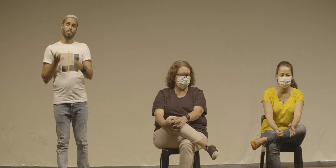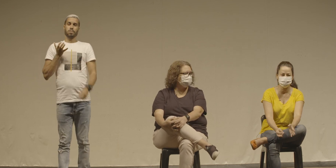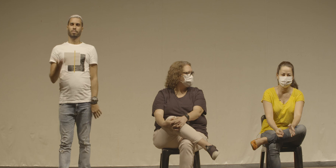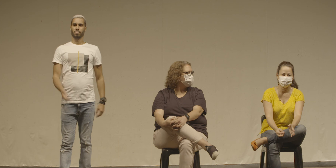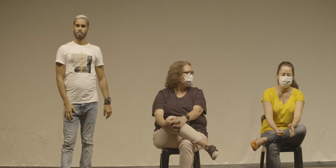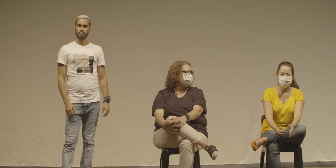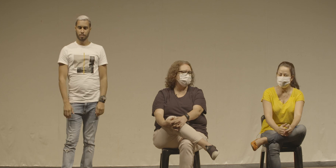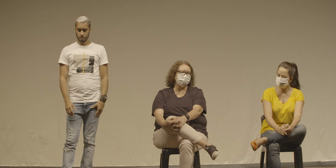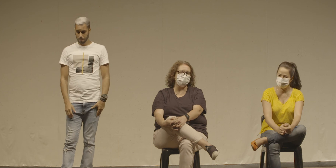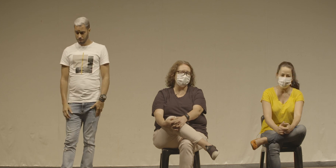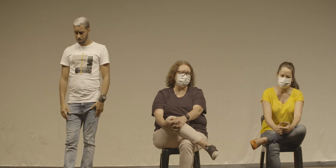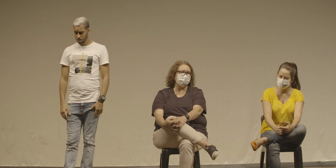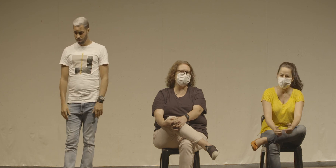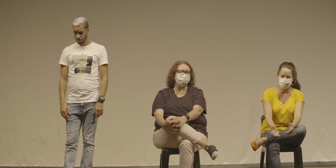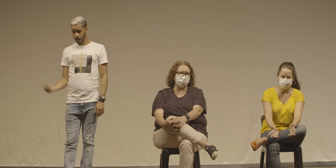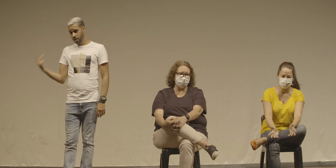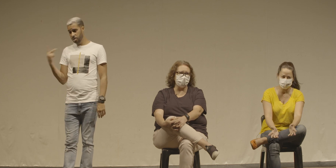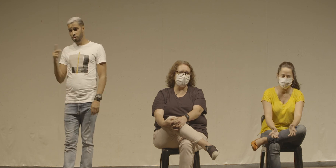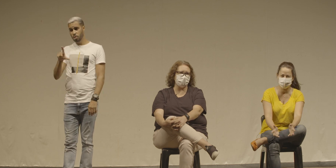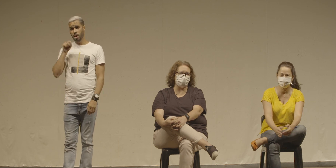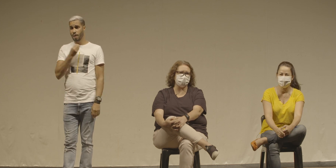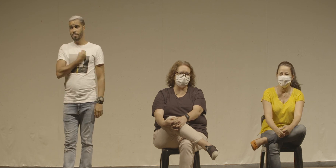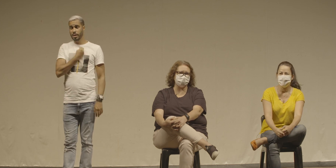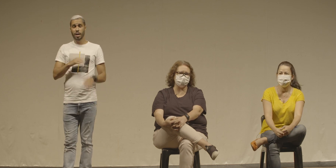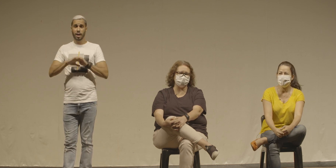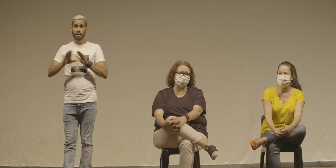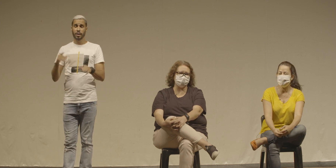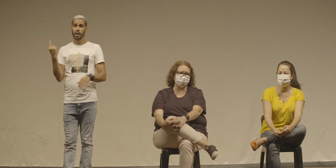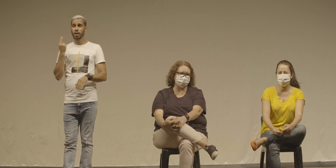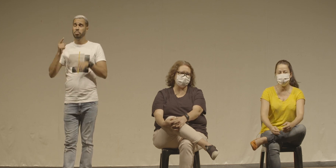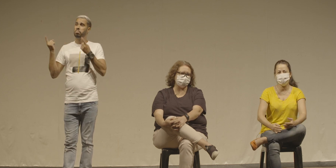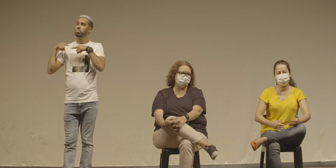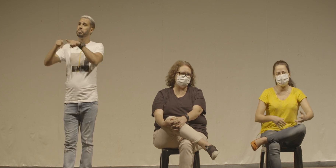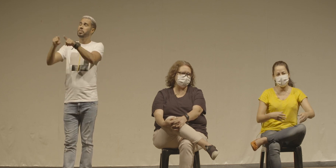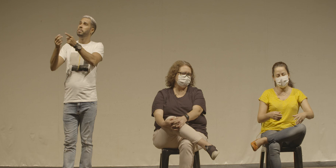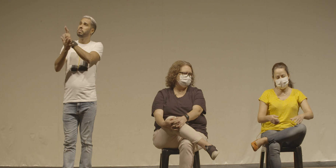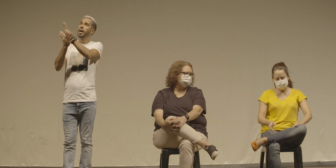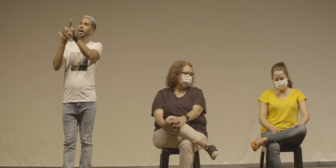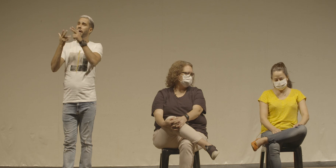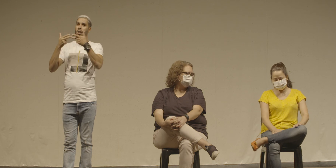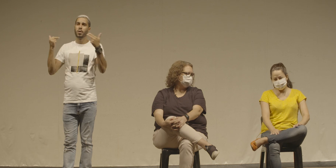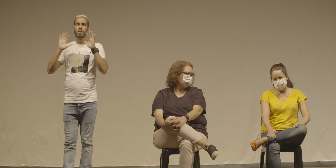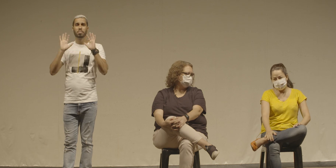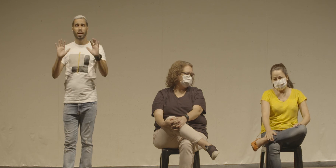como vida. A gente faz várias outras coisas, mas desde que a gente começou